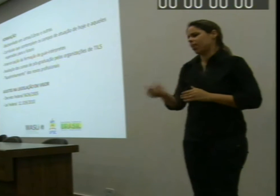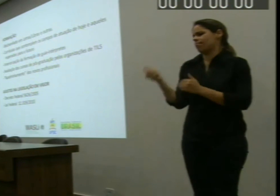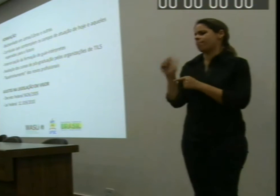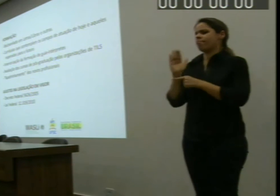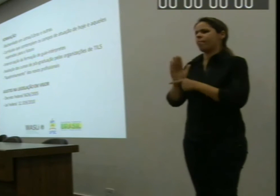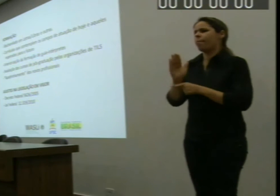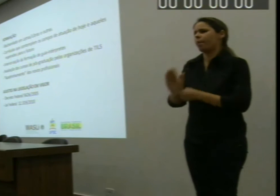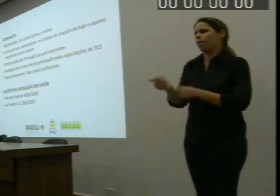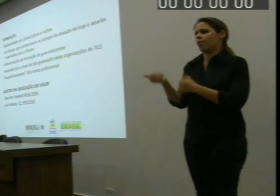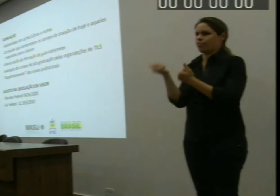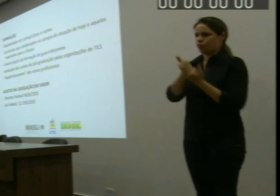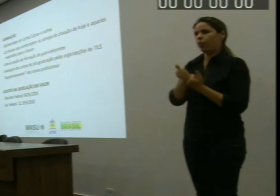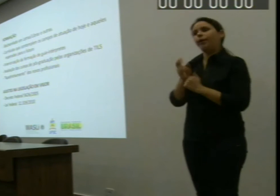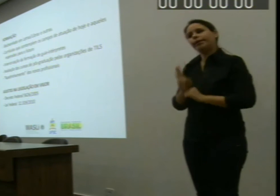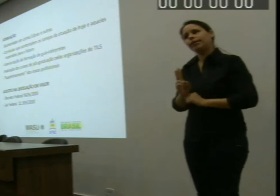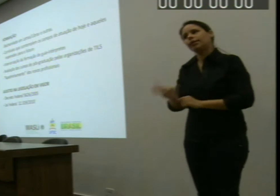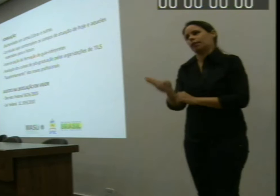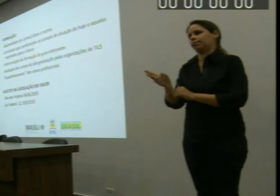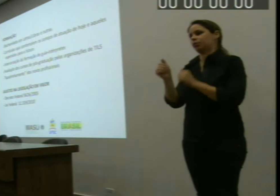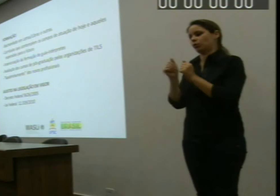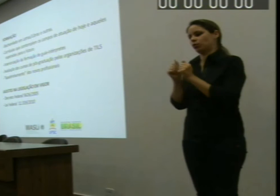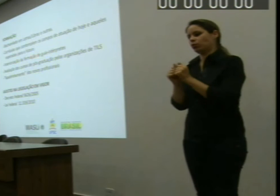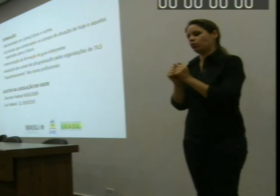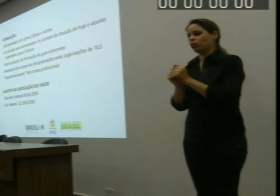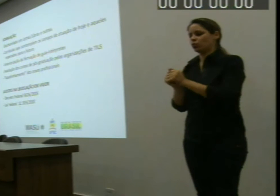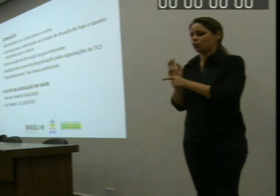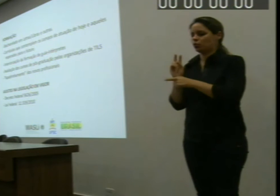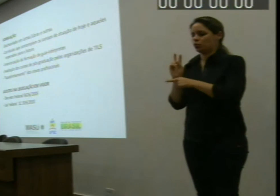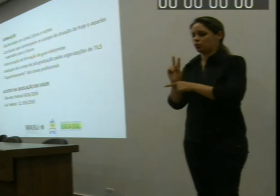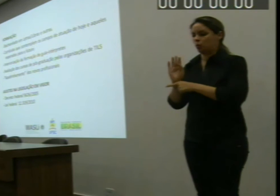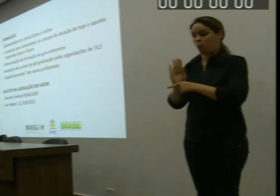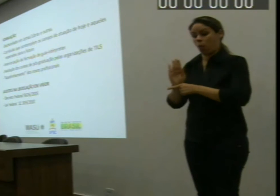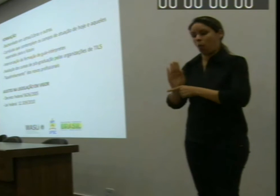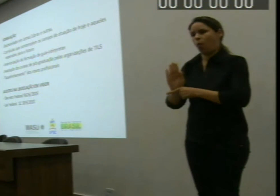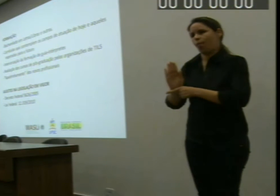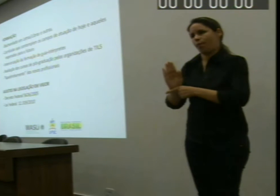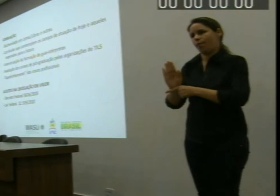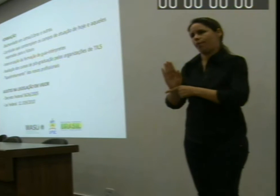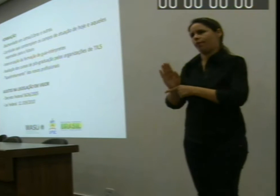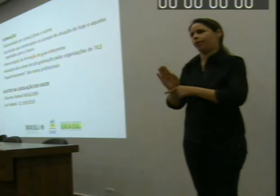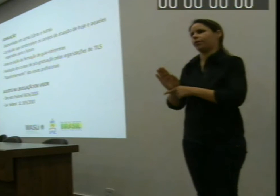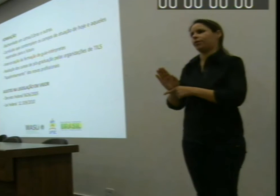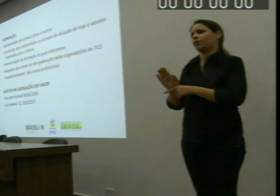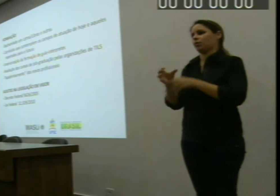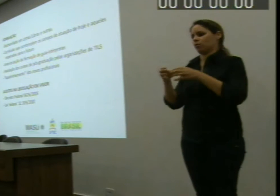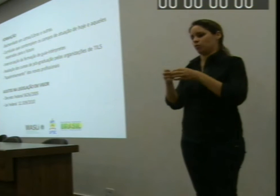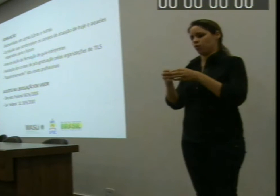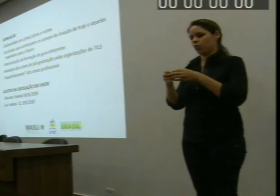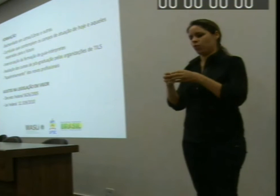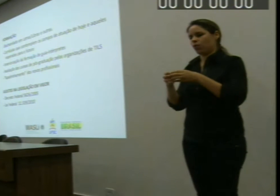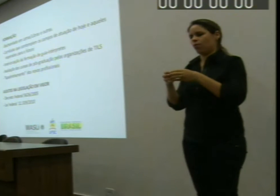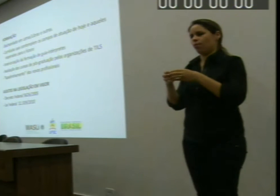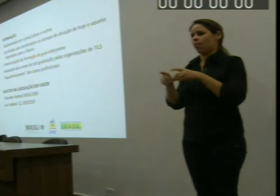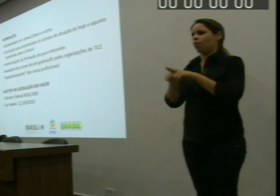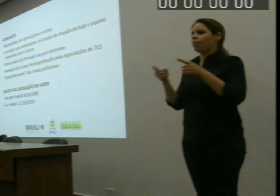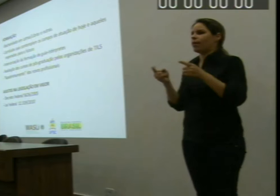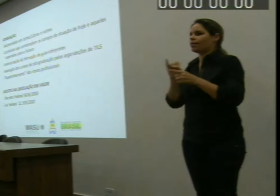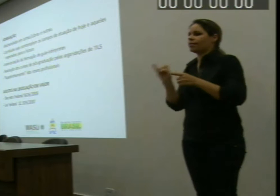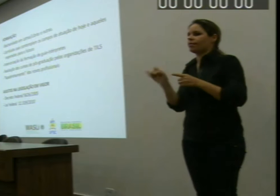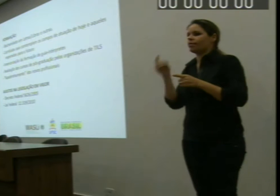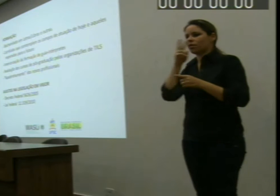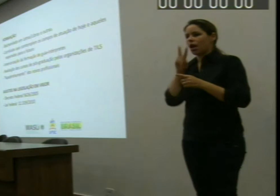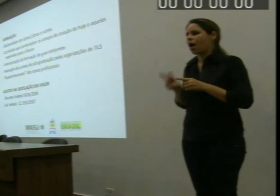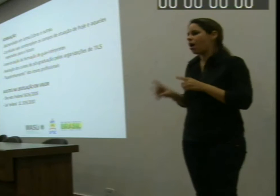estabelece esse processo Quando surge algum outro que tenta ferir esse processo você quebra ele na na ideia de você não segue os princípios da